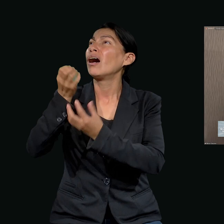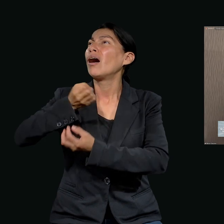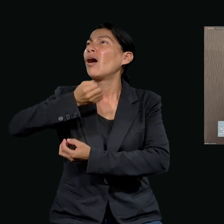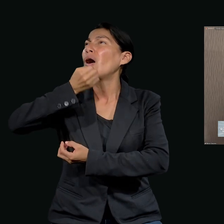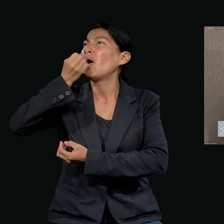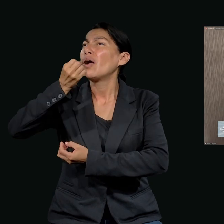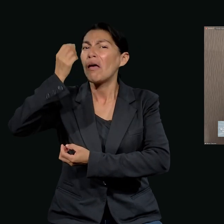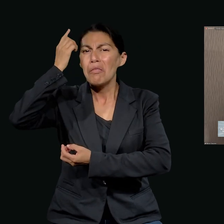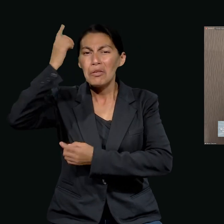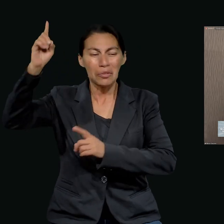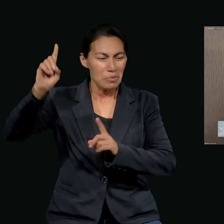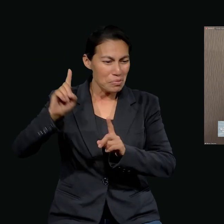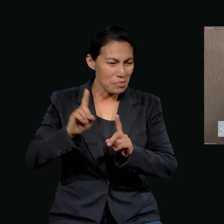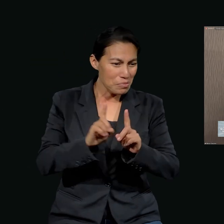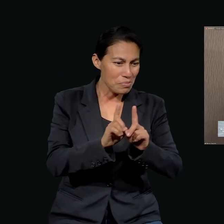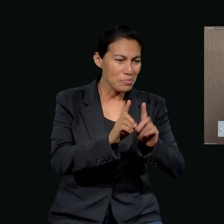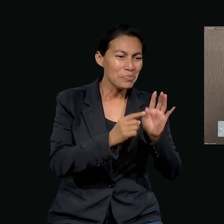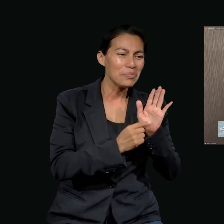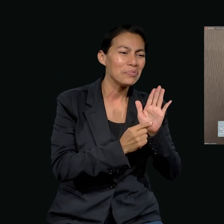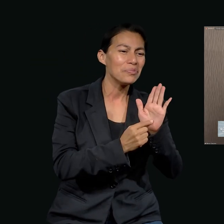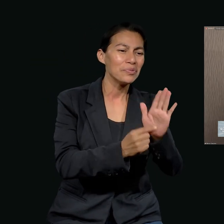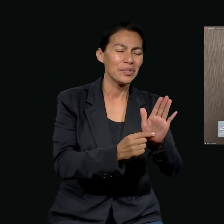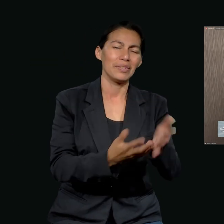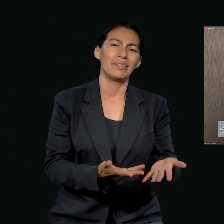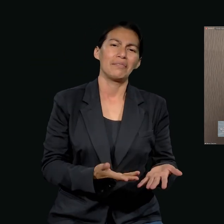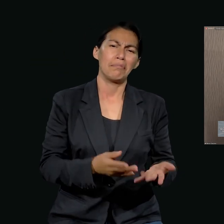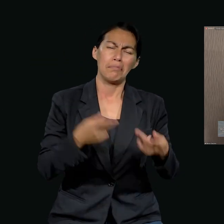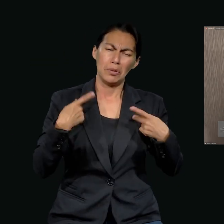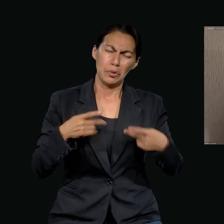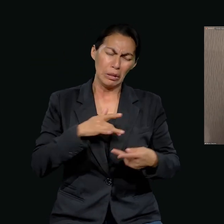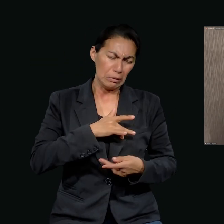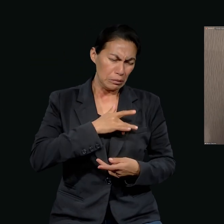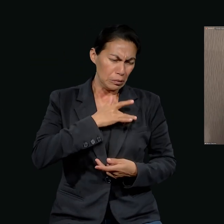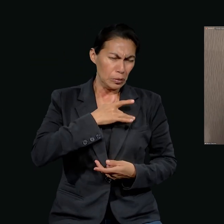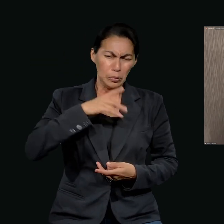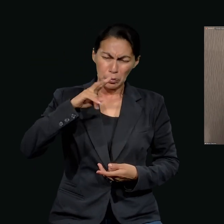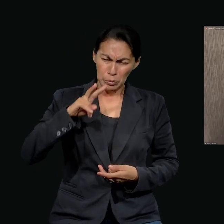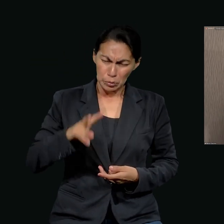invocan de corazón limpio y puro, sincero.